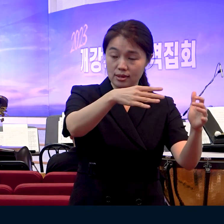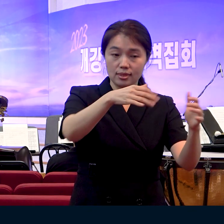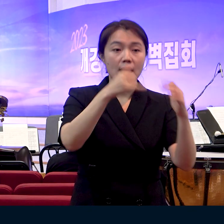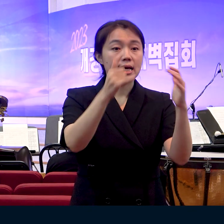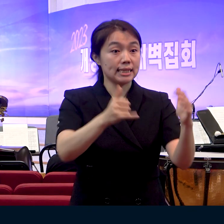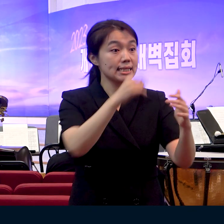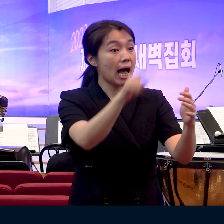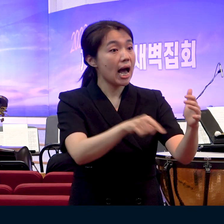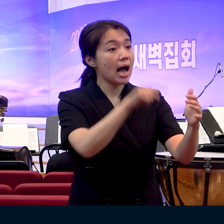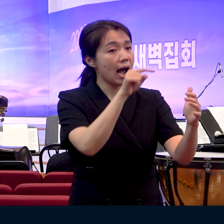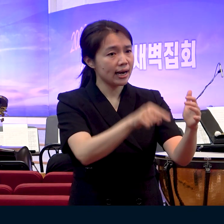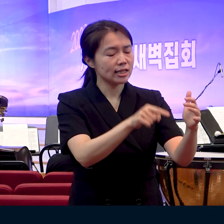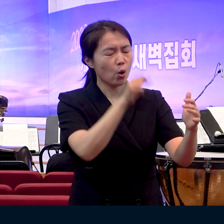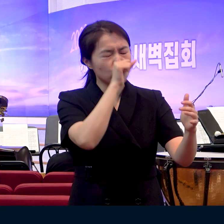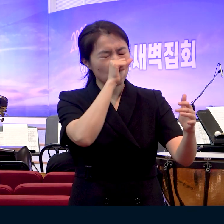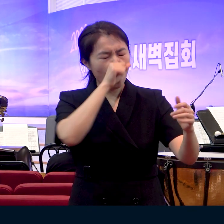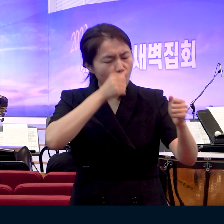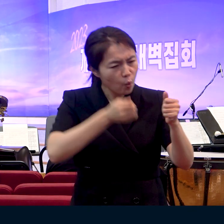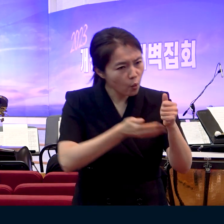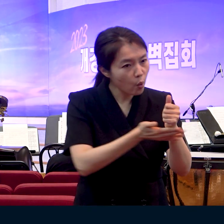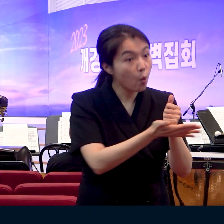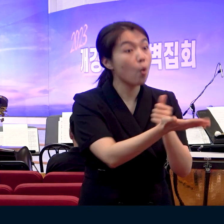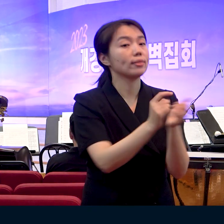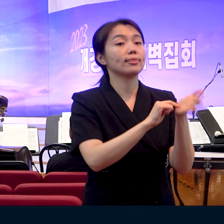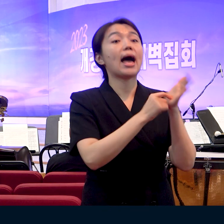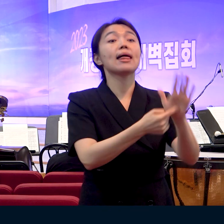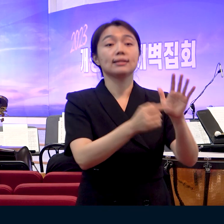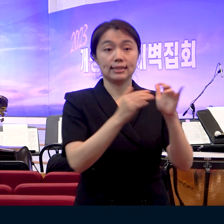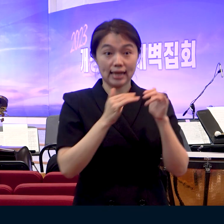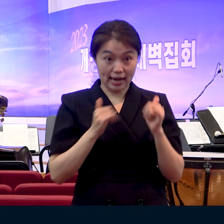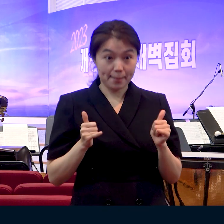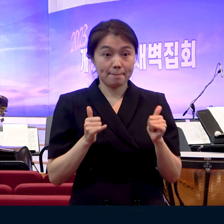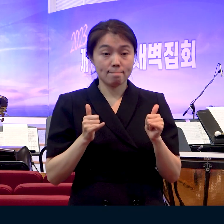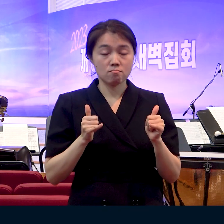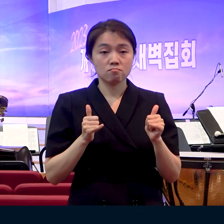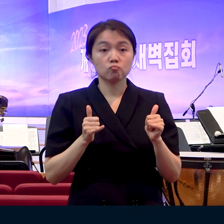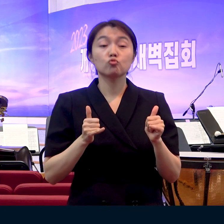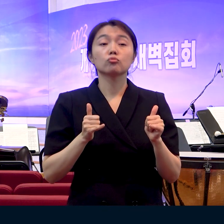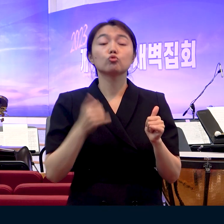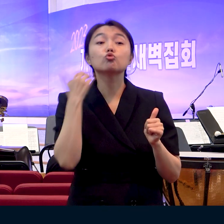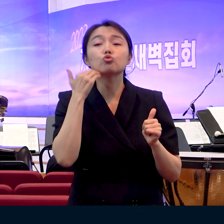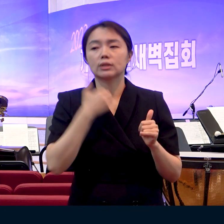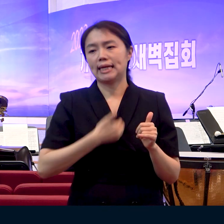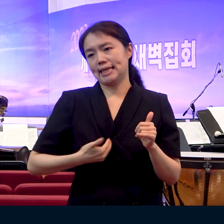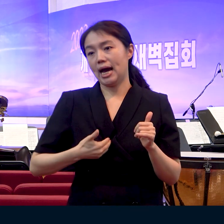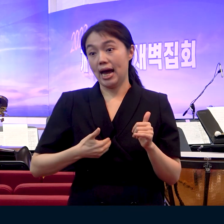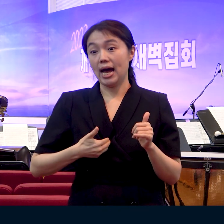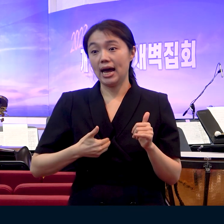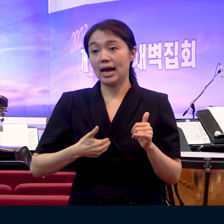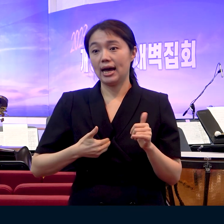가운데서 선한 영향력을 나타내는 자, 그게 바로 너희라고. 그게 제자라고.